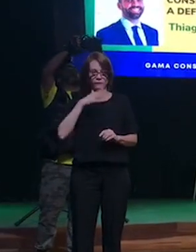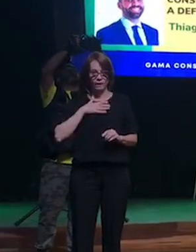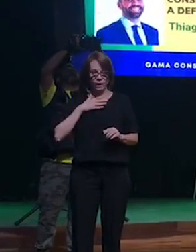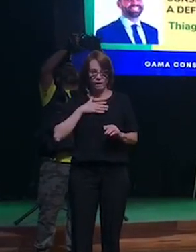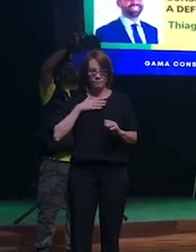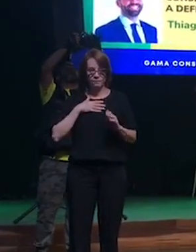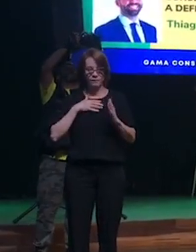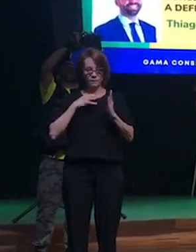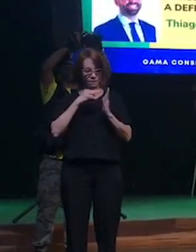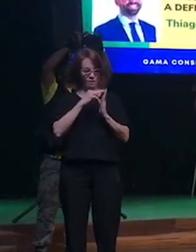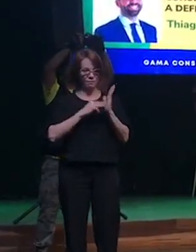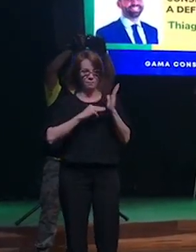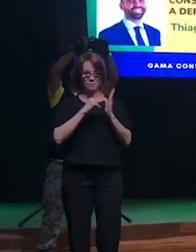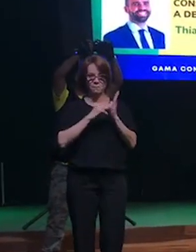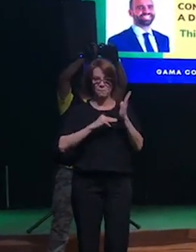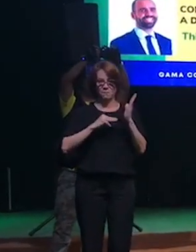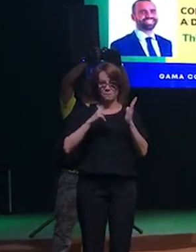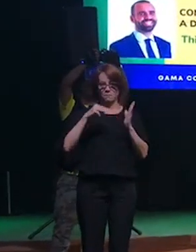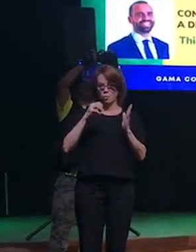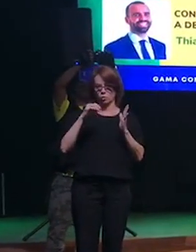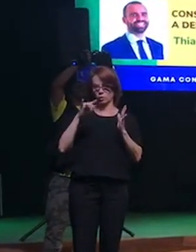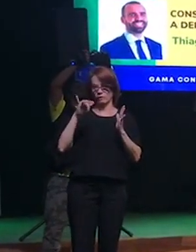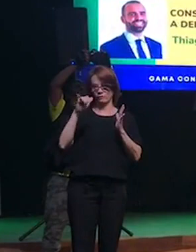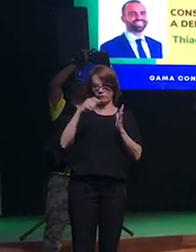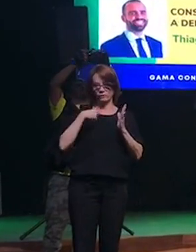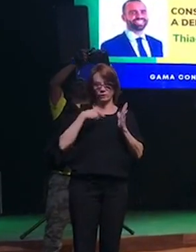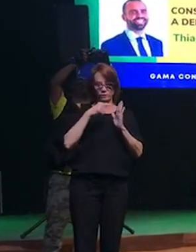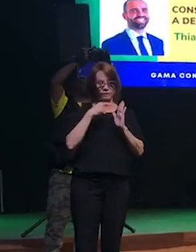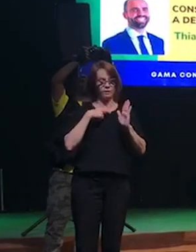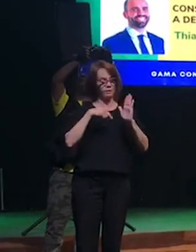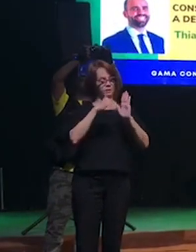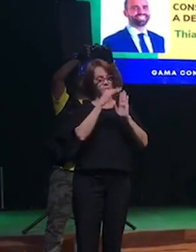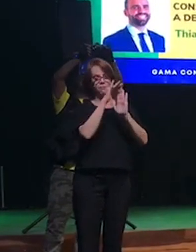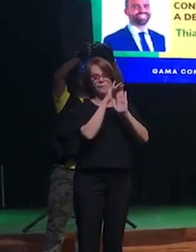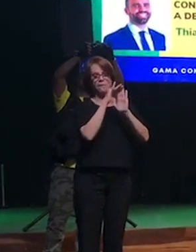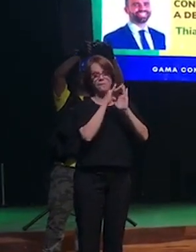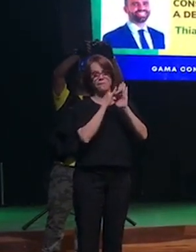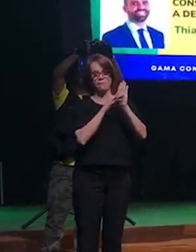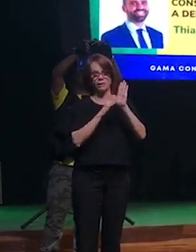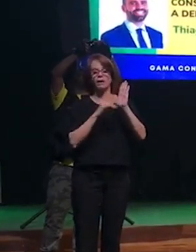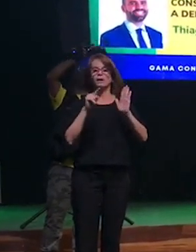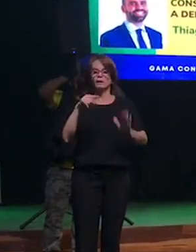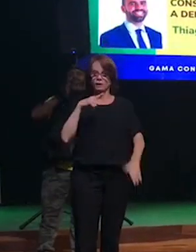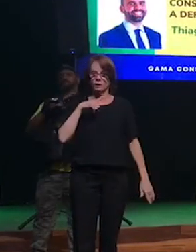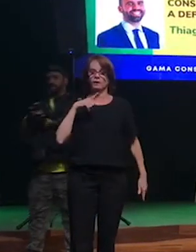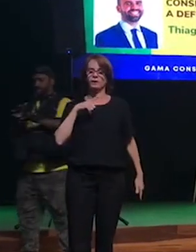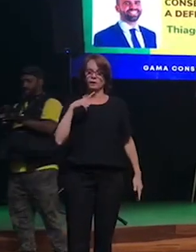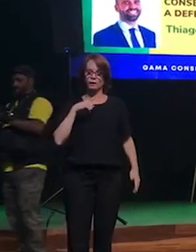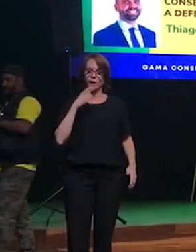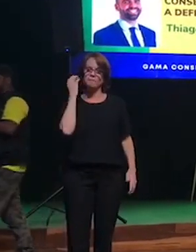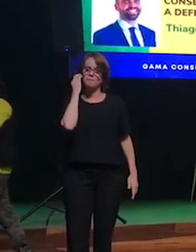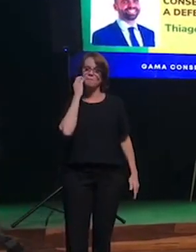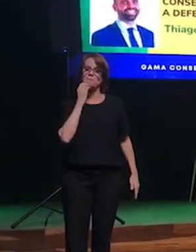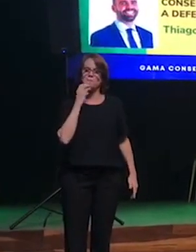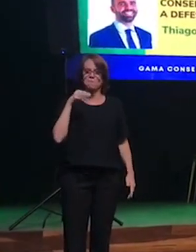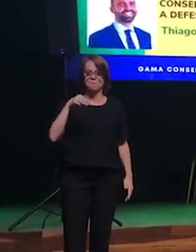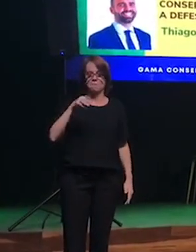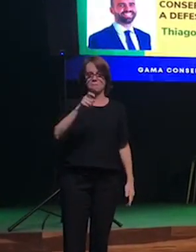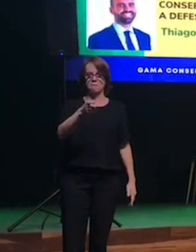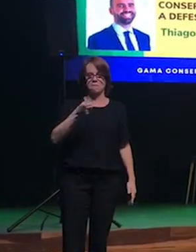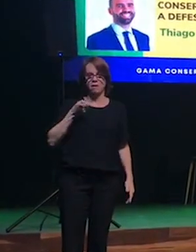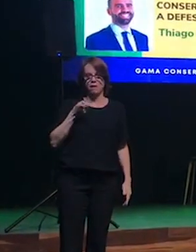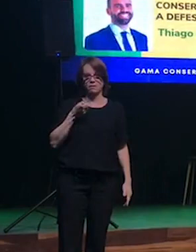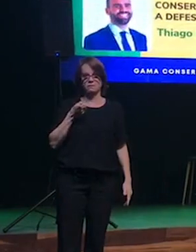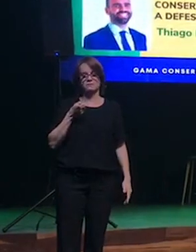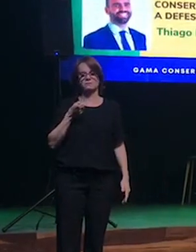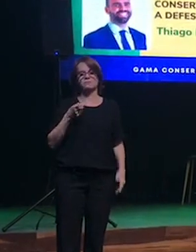para ler, você vai ver Karl Marx do início até o final dela. Está travestido